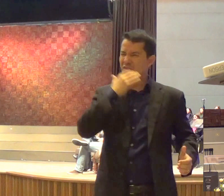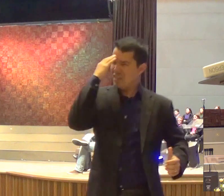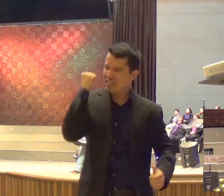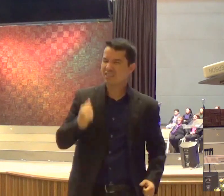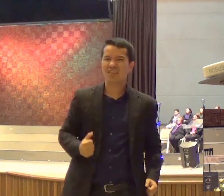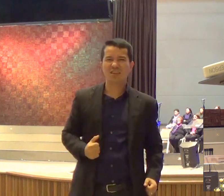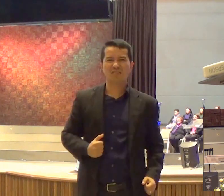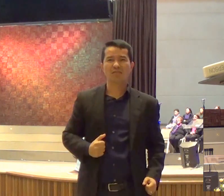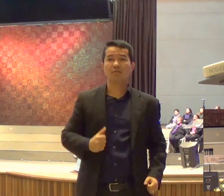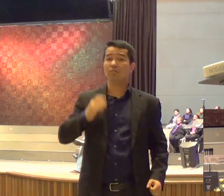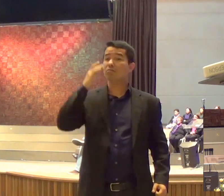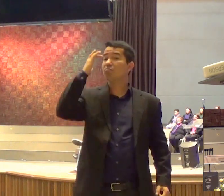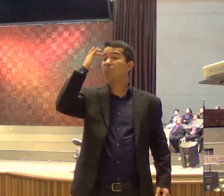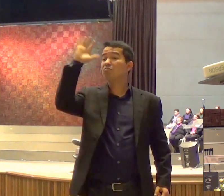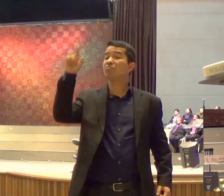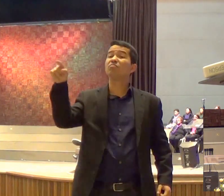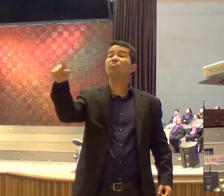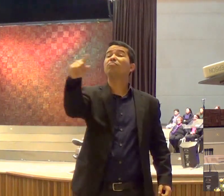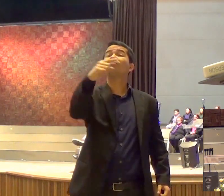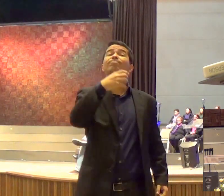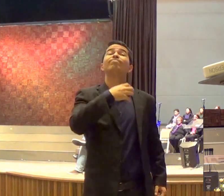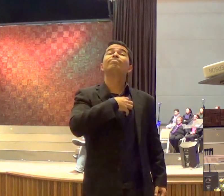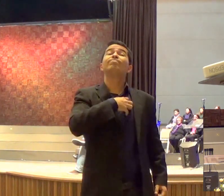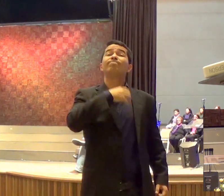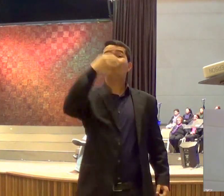eu não sei qual é o seu sentimento